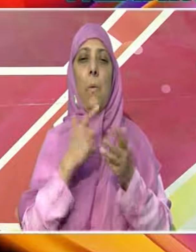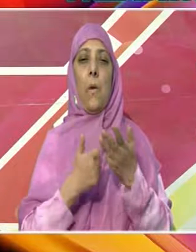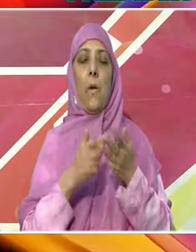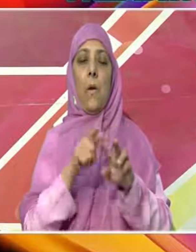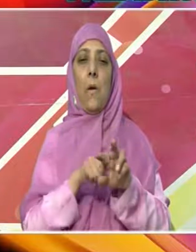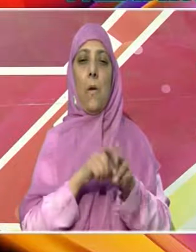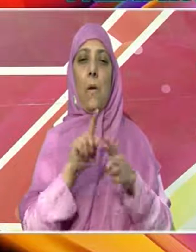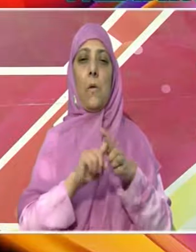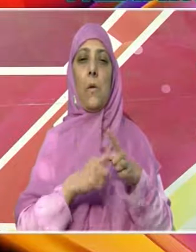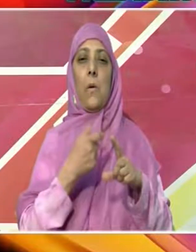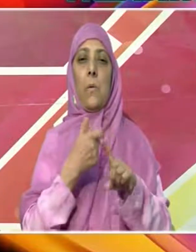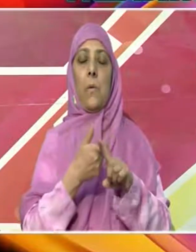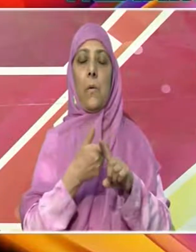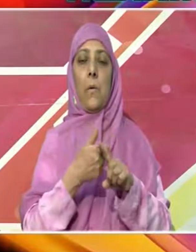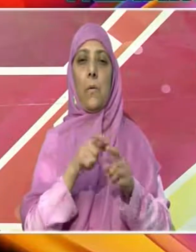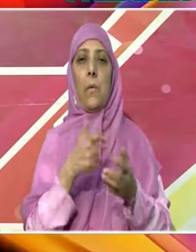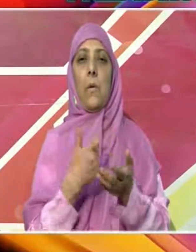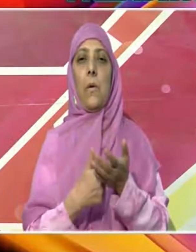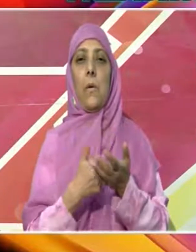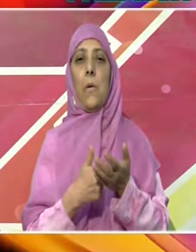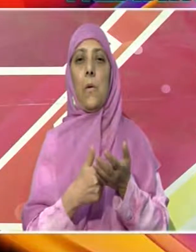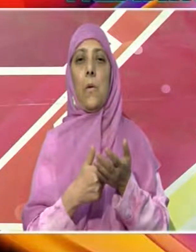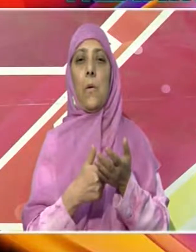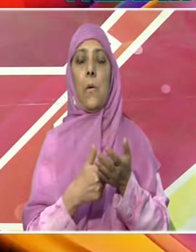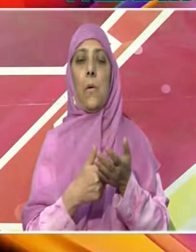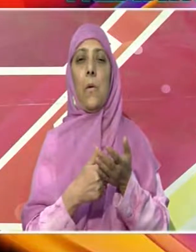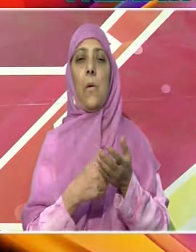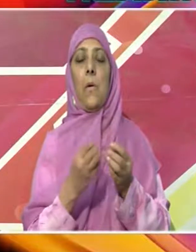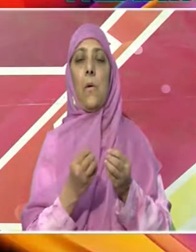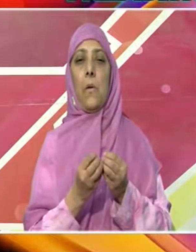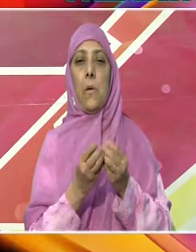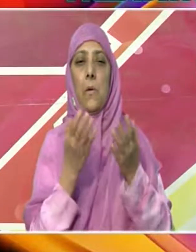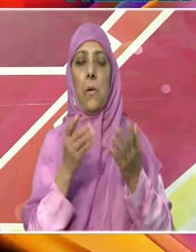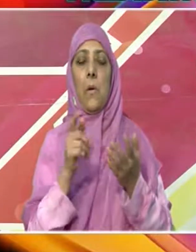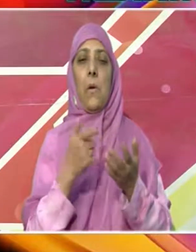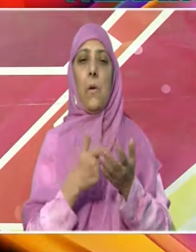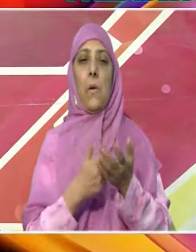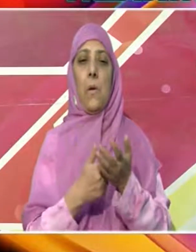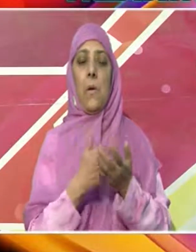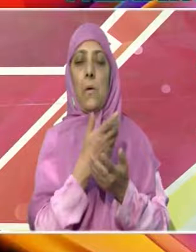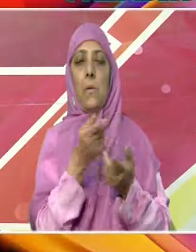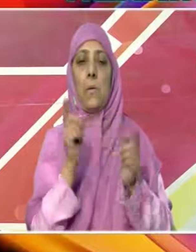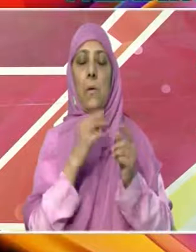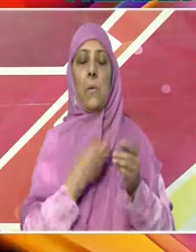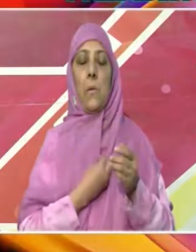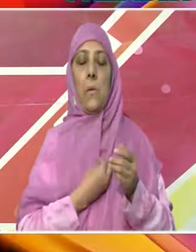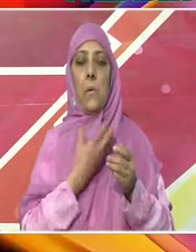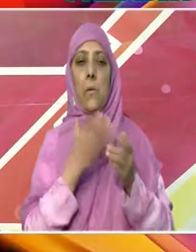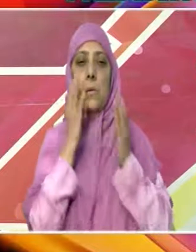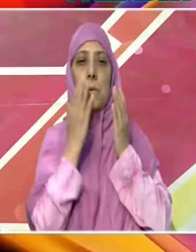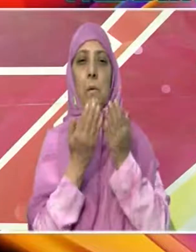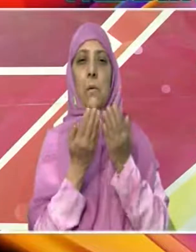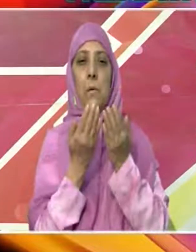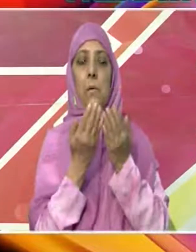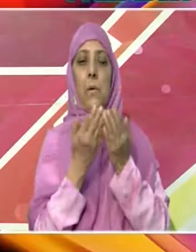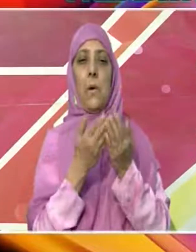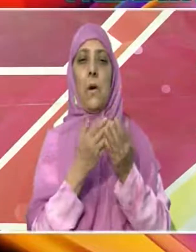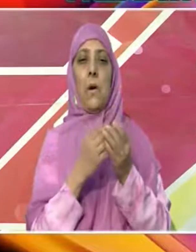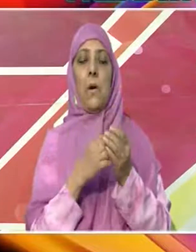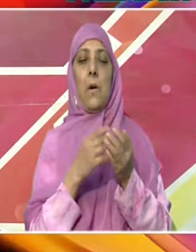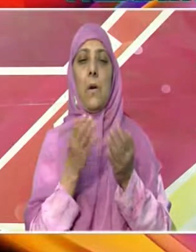जम्मू कश्मीर में भी अकीदत vhattar श्याम के साथ मनाई जा रही है